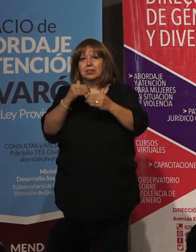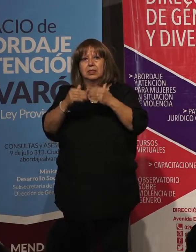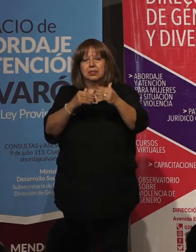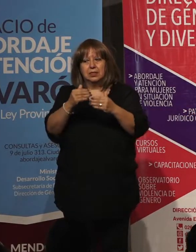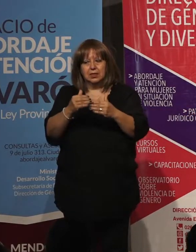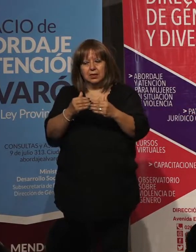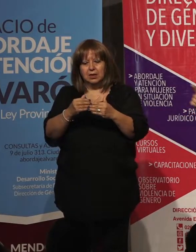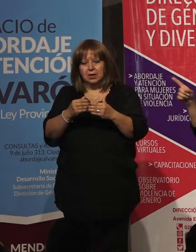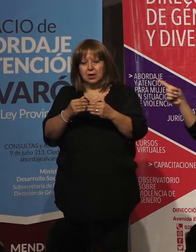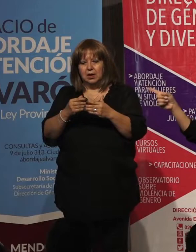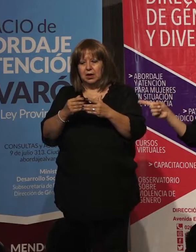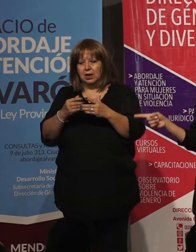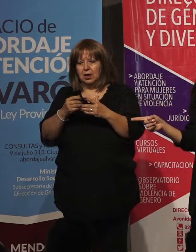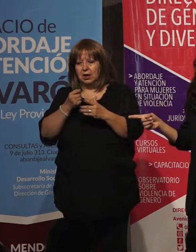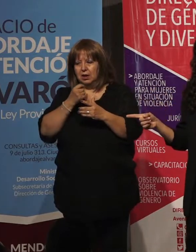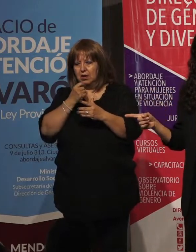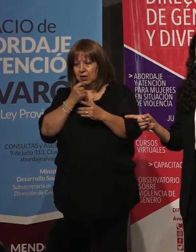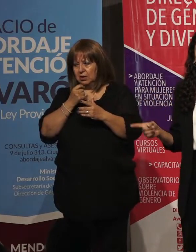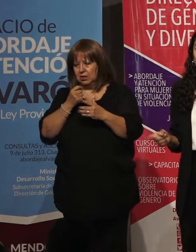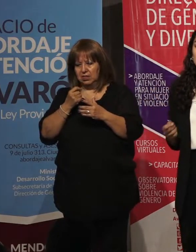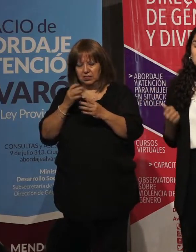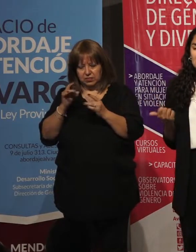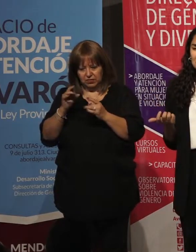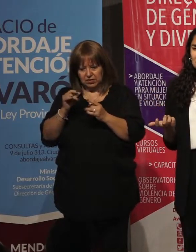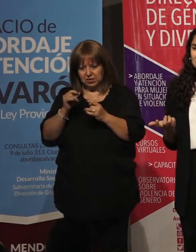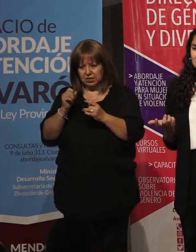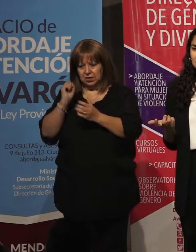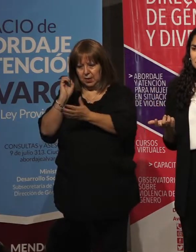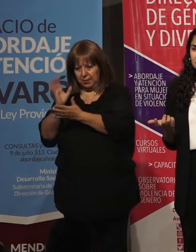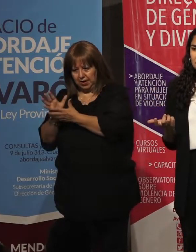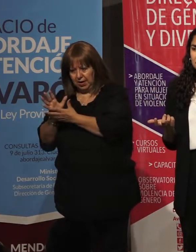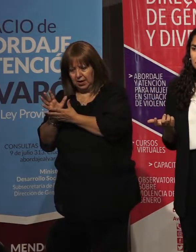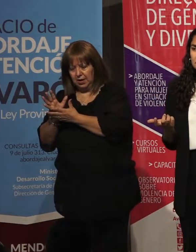sabía si era faltas o era penal. No sabía.